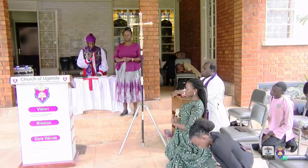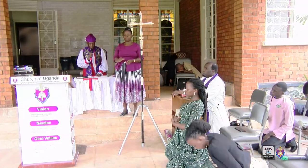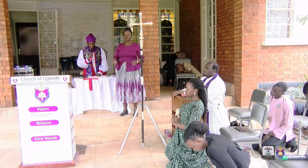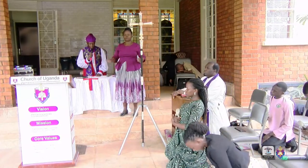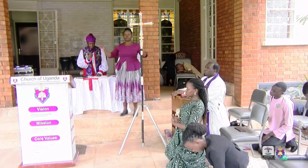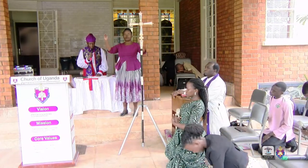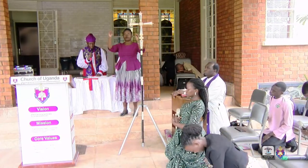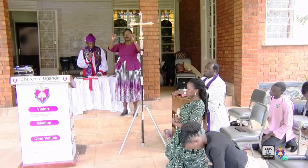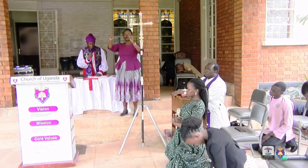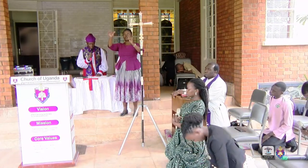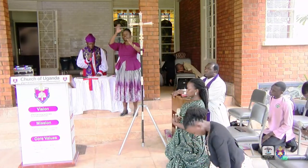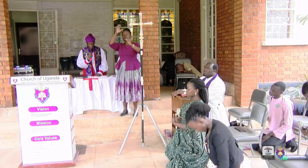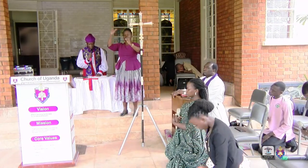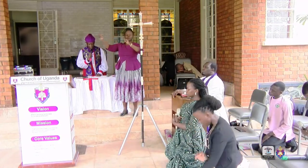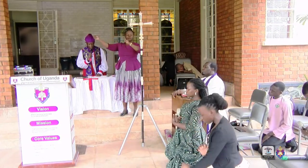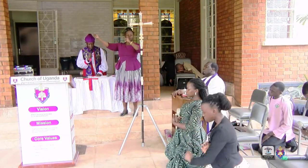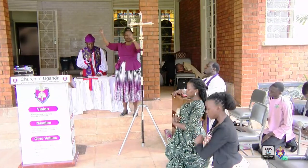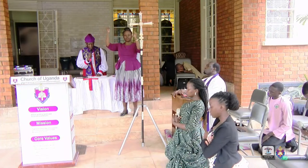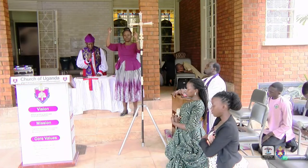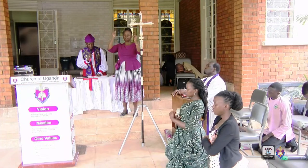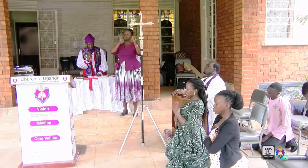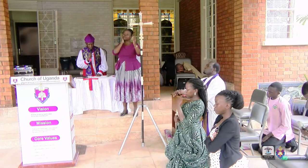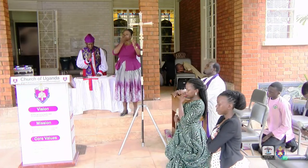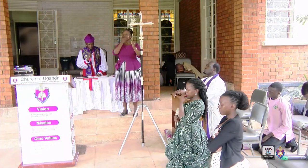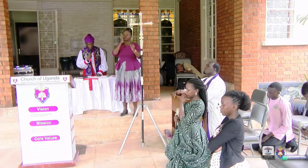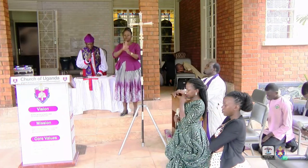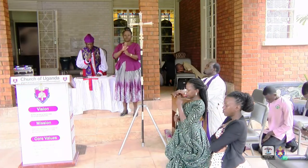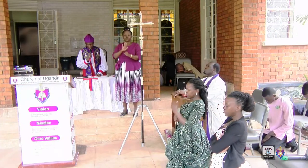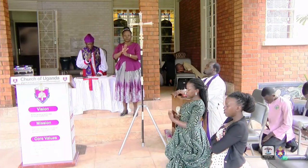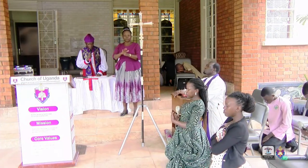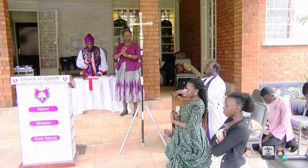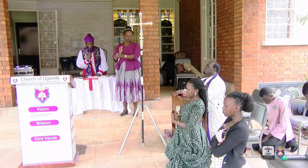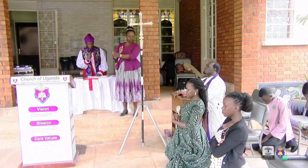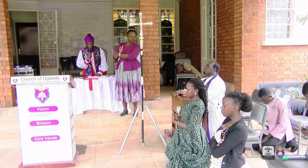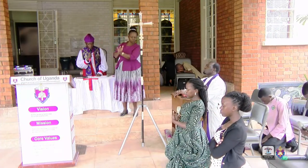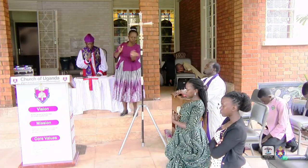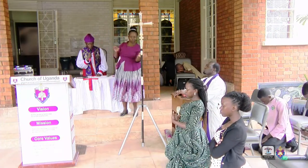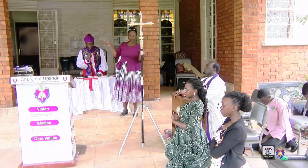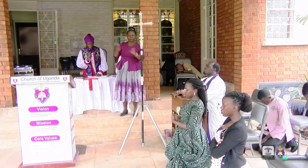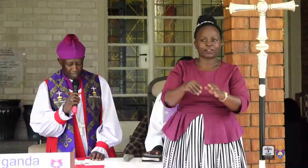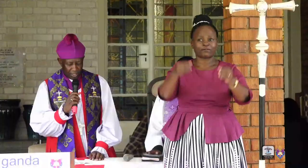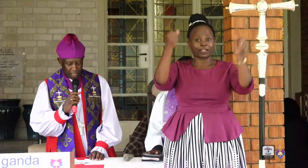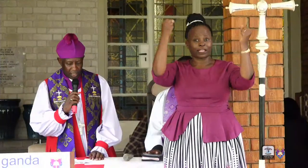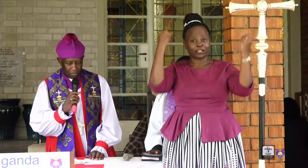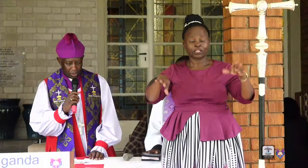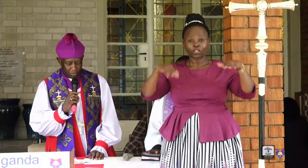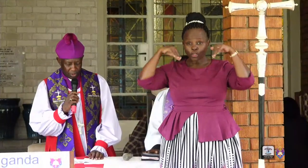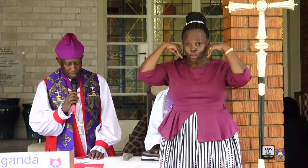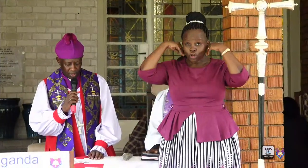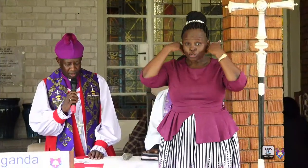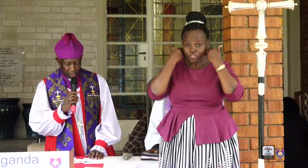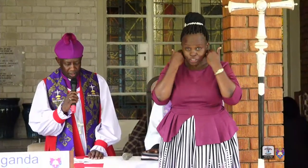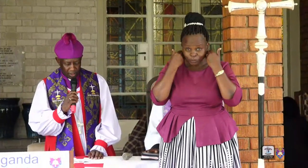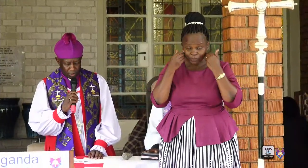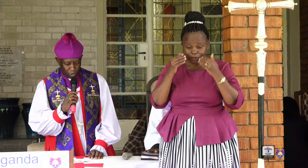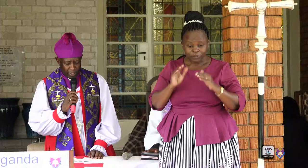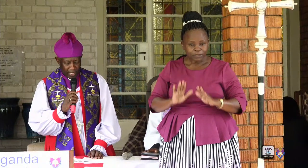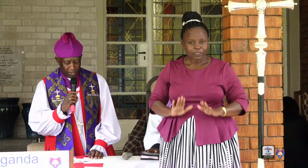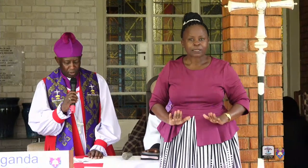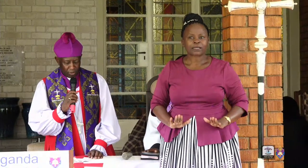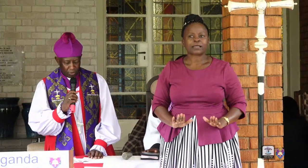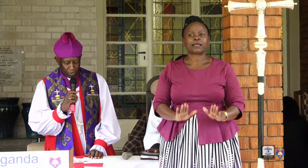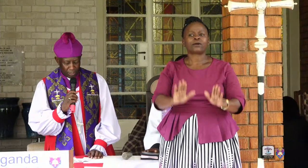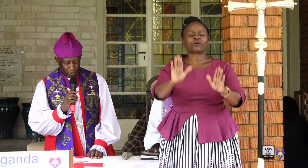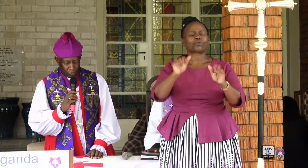Ayitaffe ayinza byonna, era ow'ekisa ekingi, tukyama okuva mu makubo go ng'endiga bwe zibula. Tugoberera